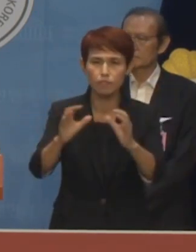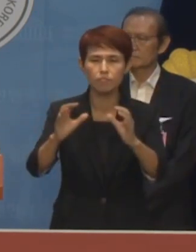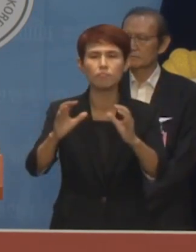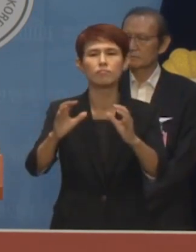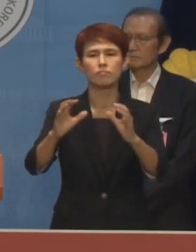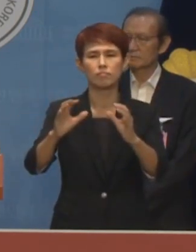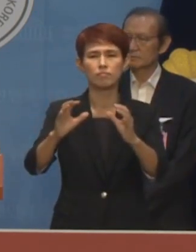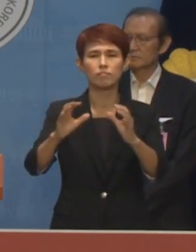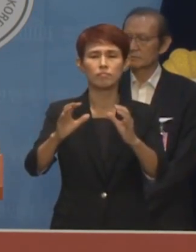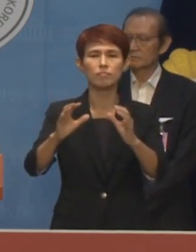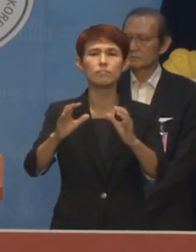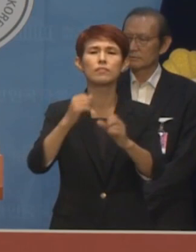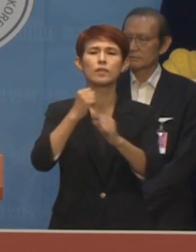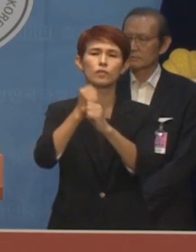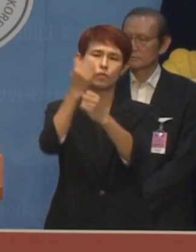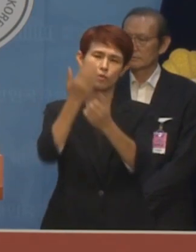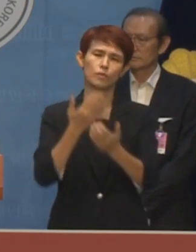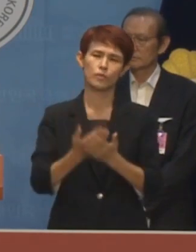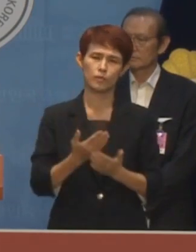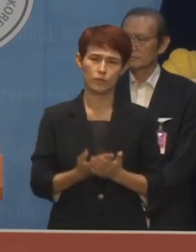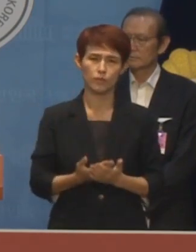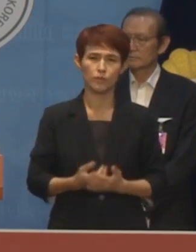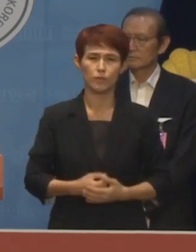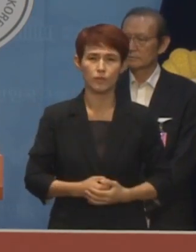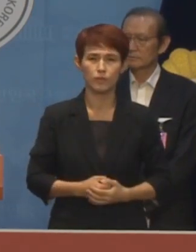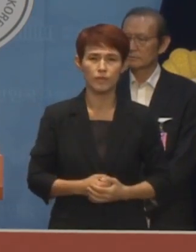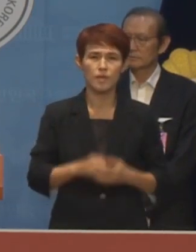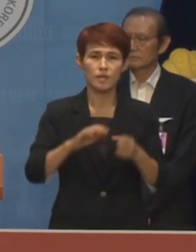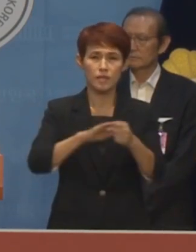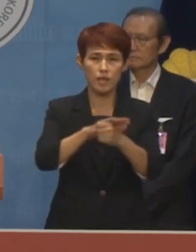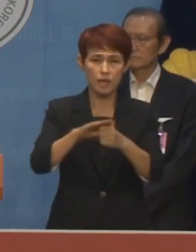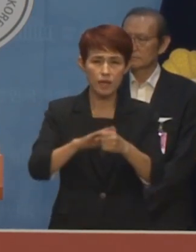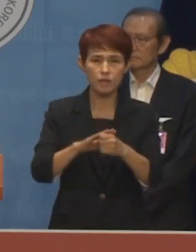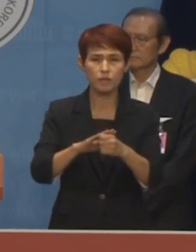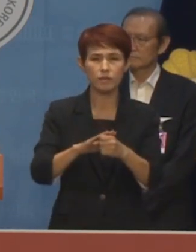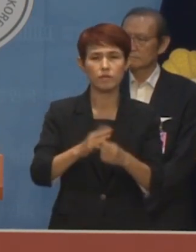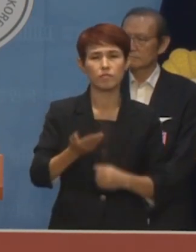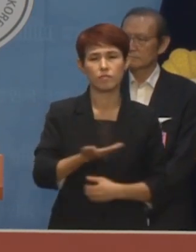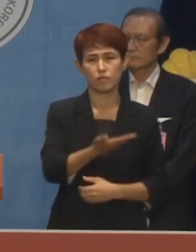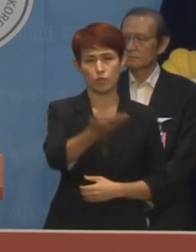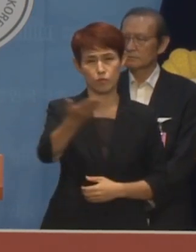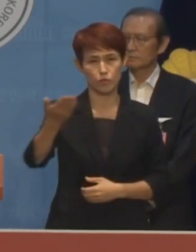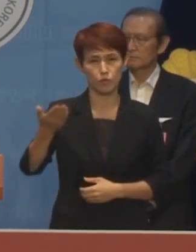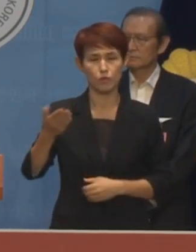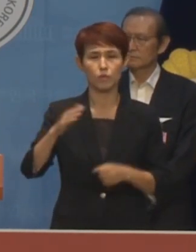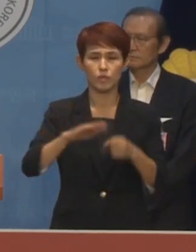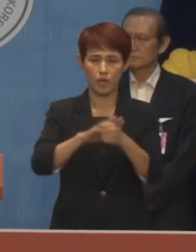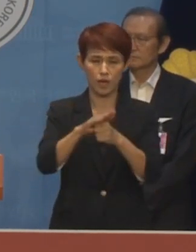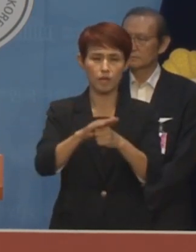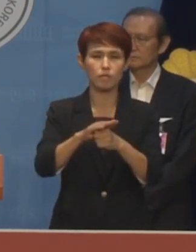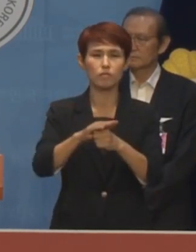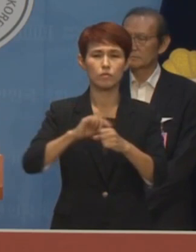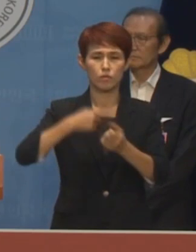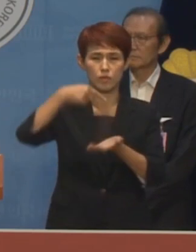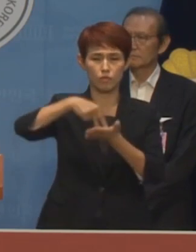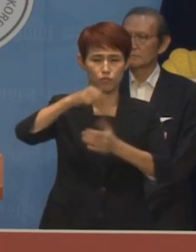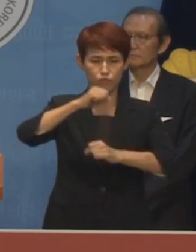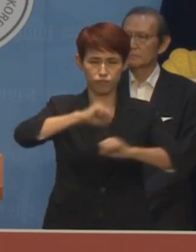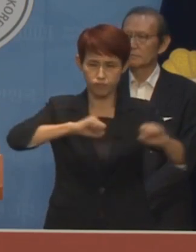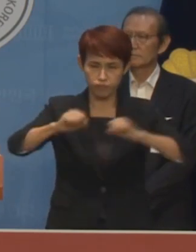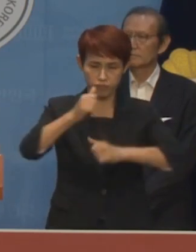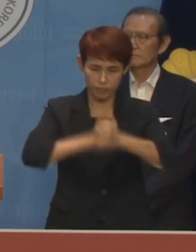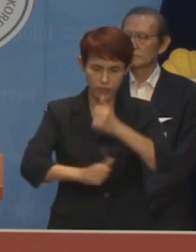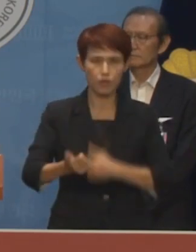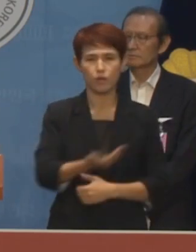국혼과 국맥을 이어가게 하소서. 사랑하는 애국 동지 독립 후에 여러분, 비굴하고 굽히지